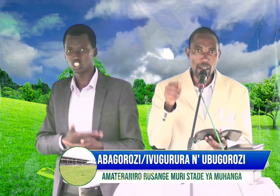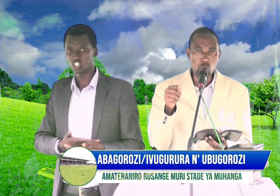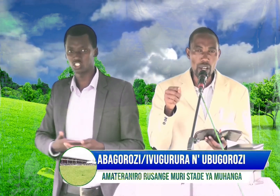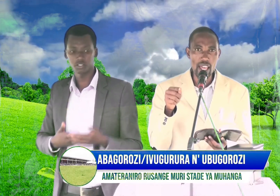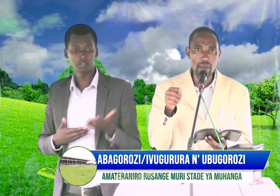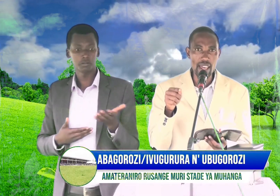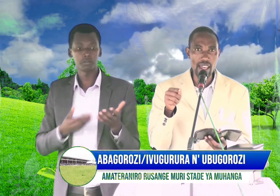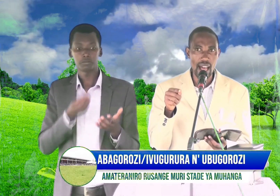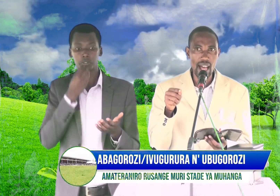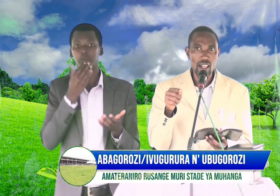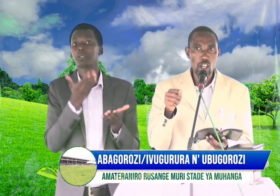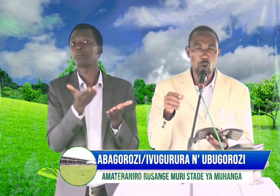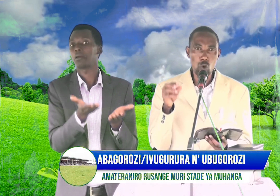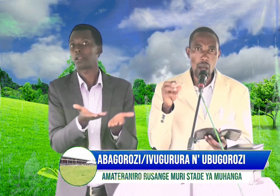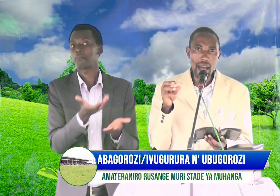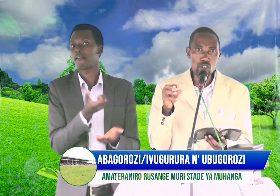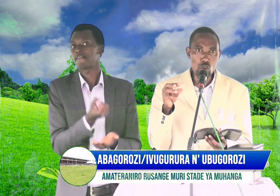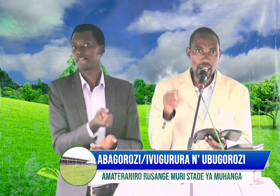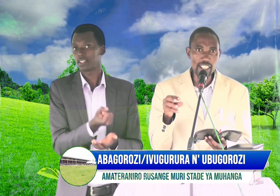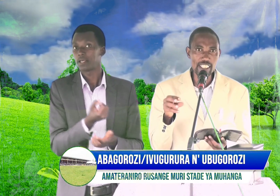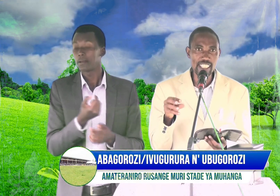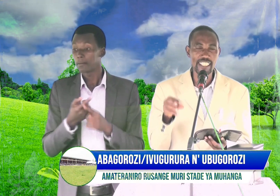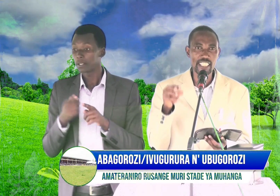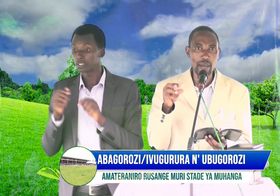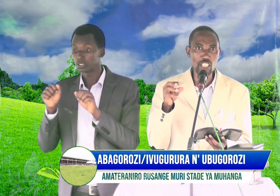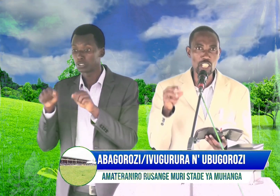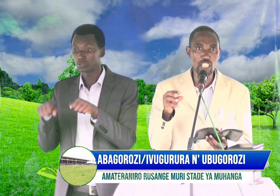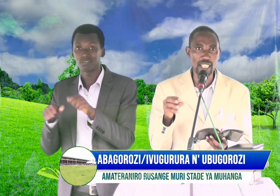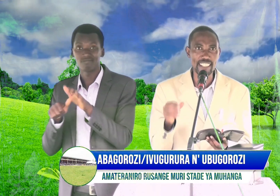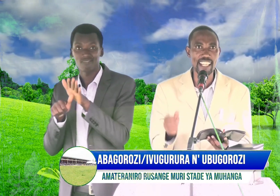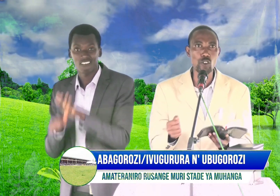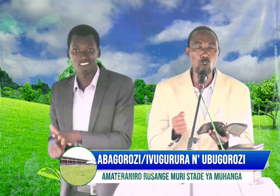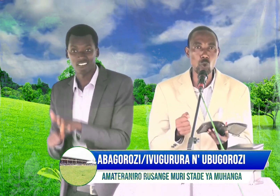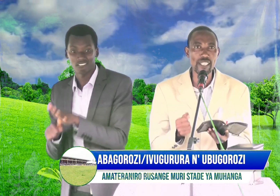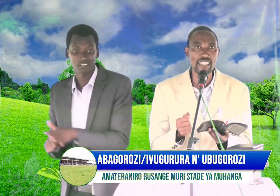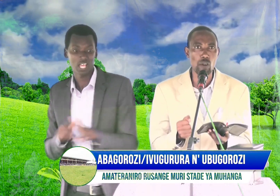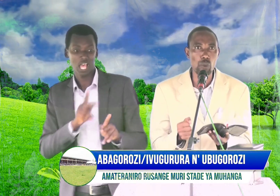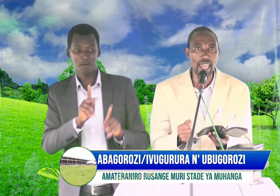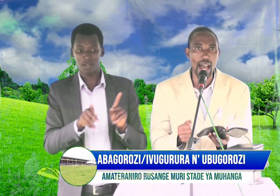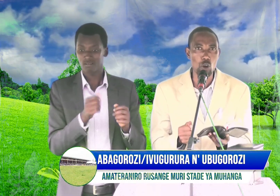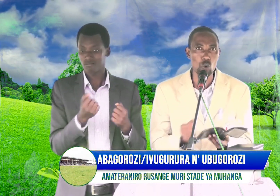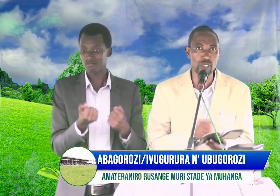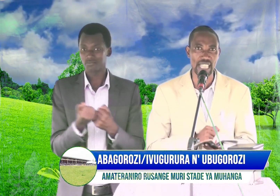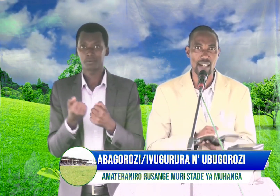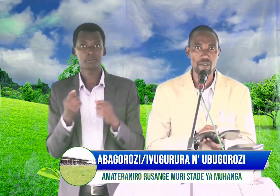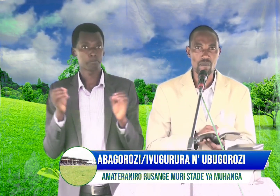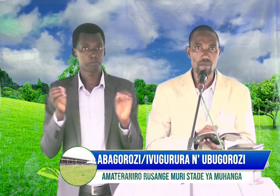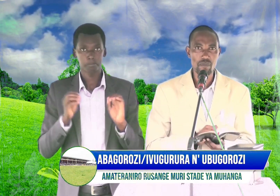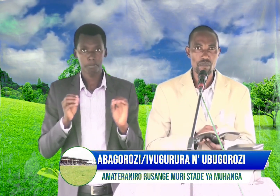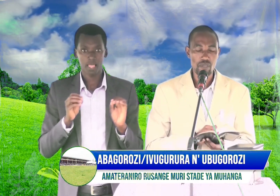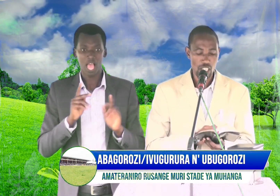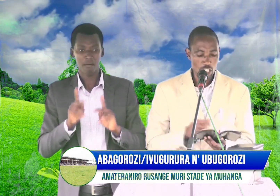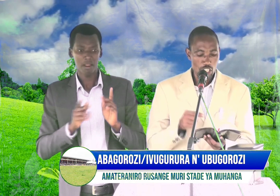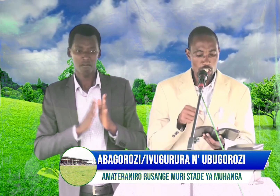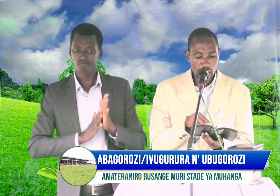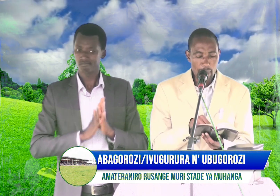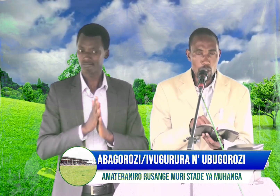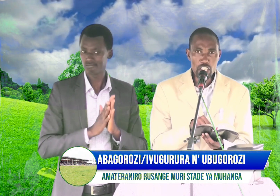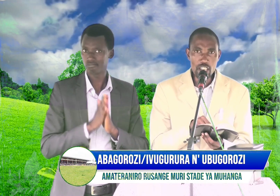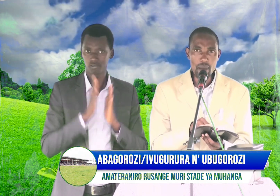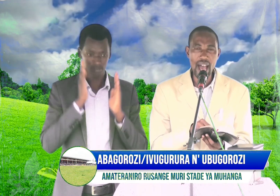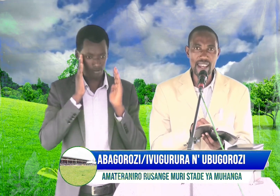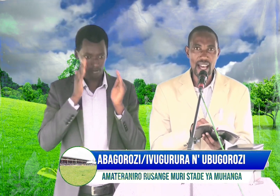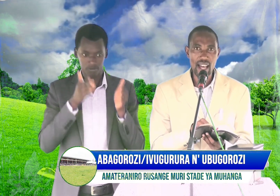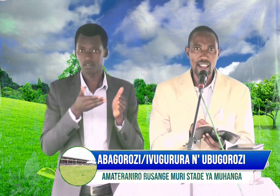Warengana bakurebera, kuko abantu benshi ikibashishikaje ni ukwita ku byabo gusa.